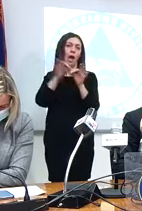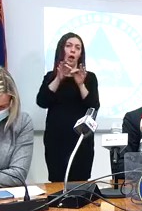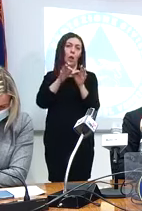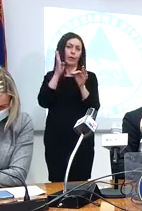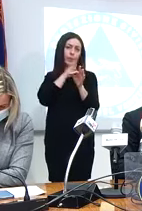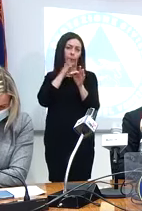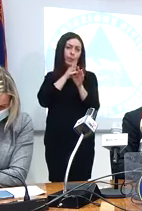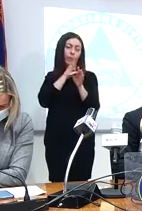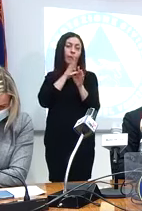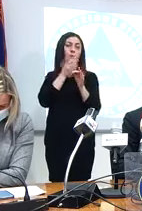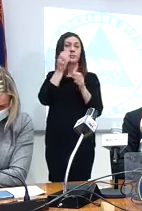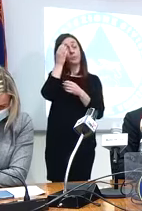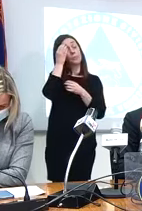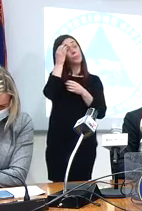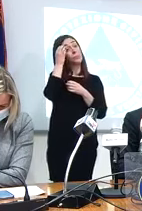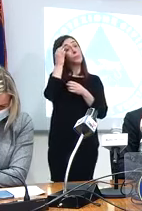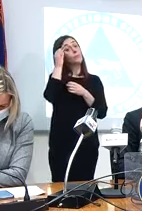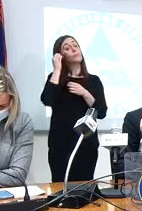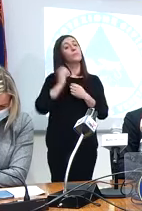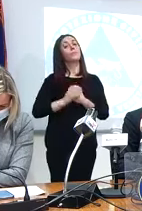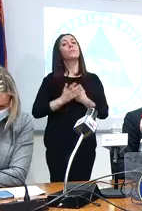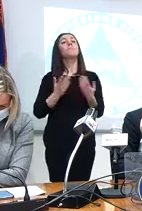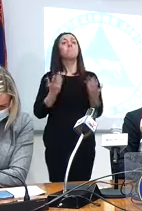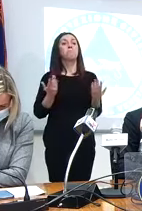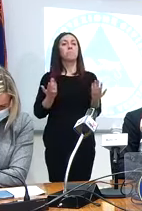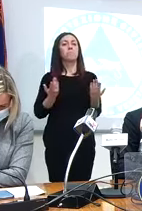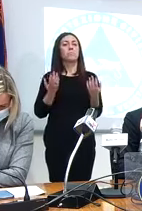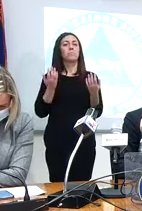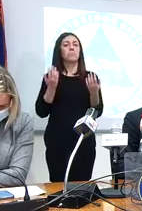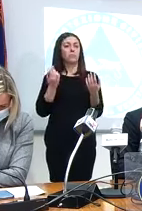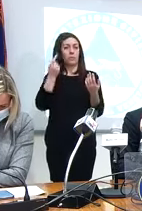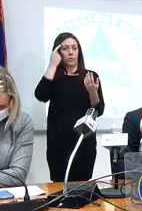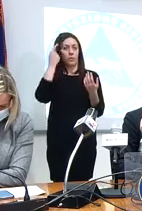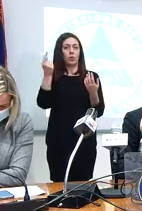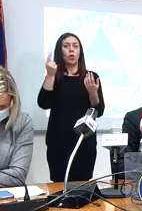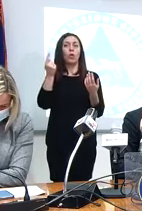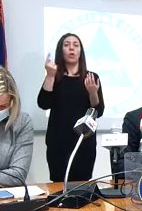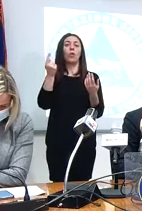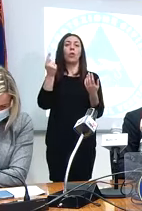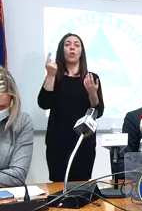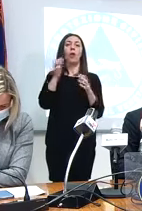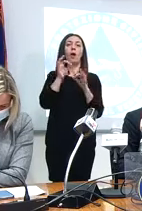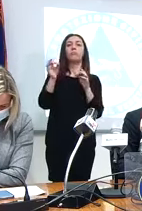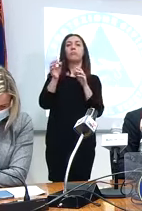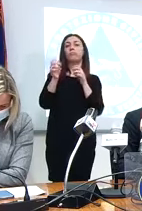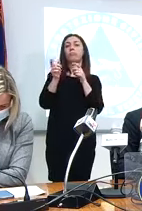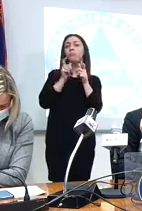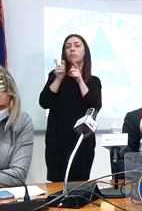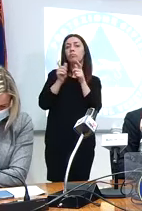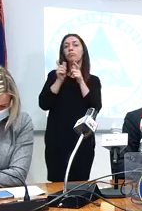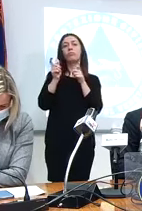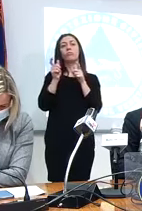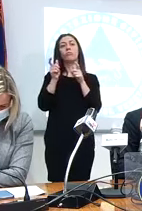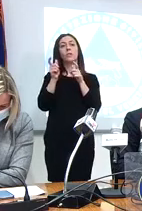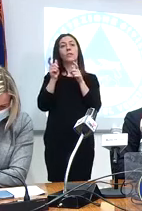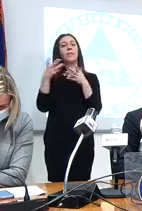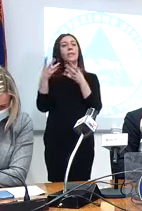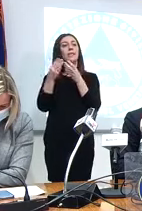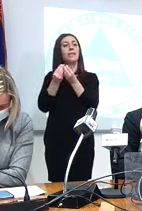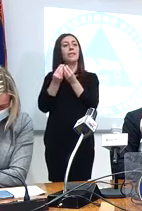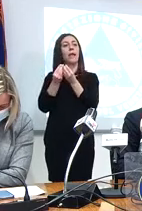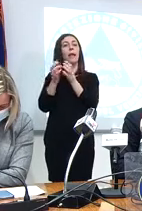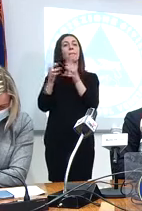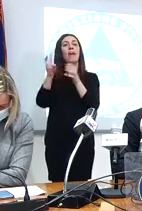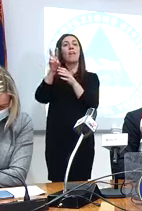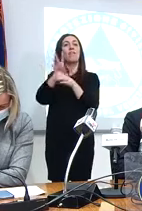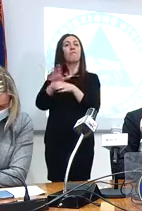ci sono stati dei colloqui con Veneto Sviluppo, ma non da parte diciamo, di questa realtà, delle